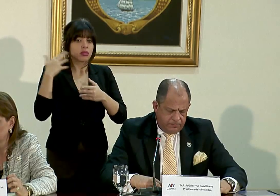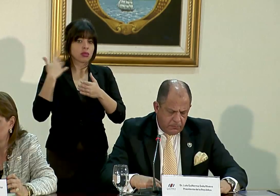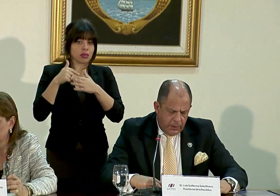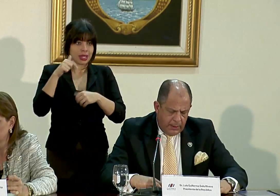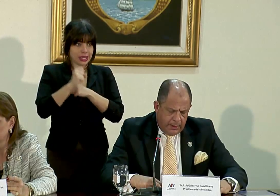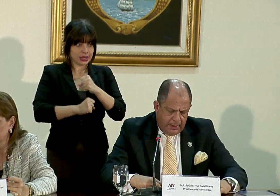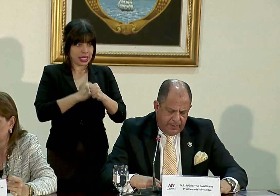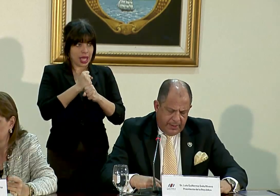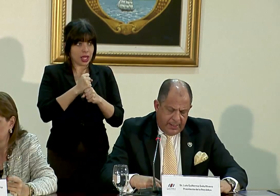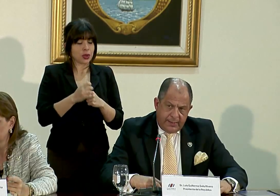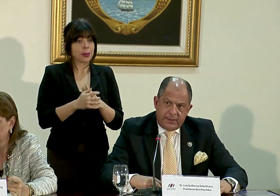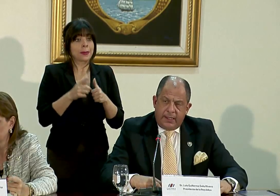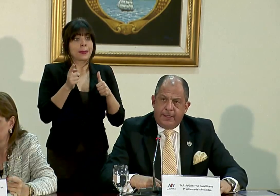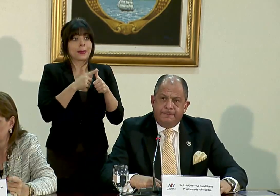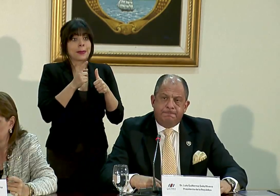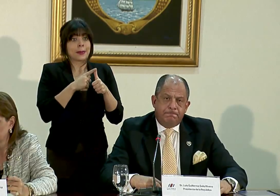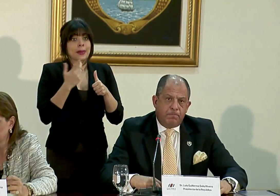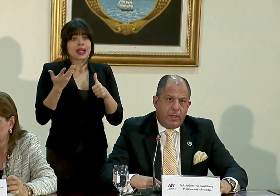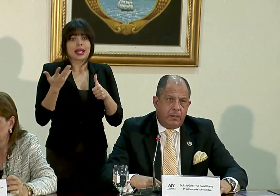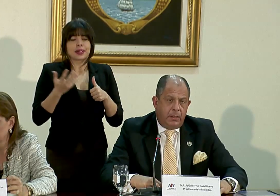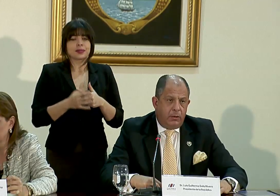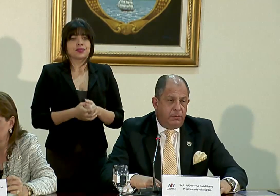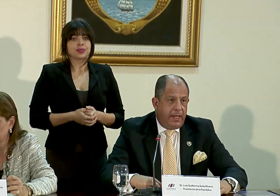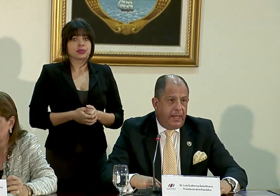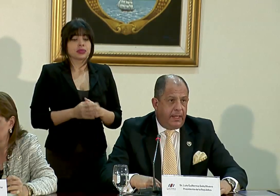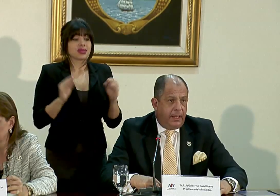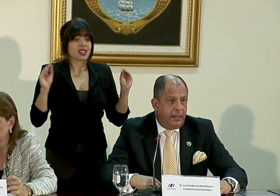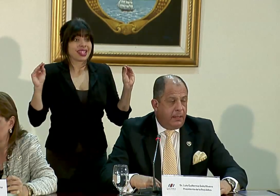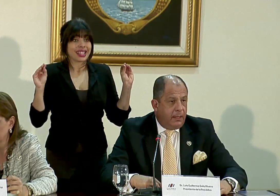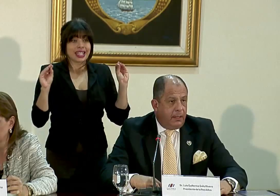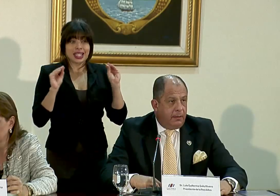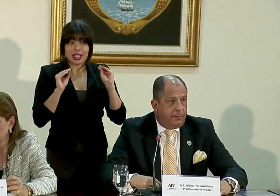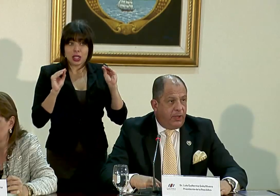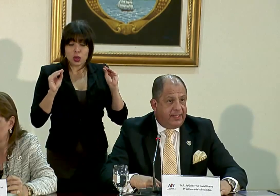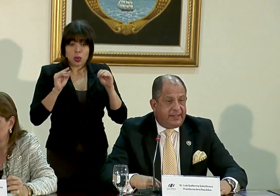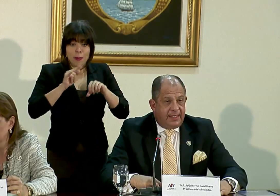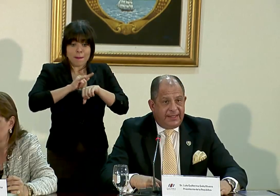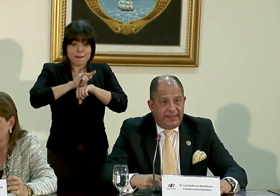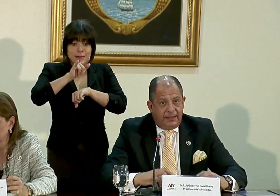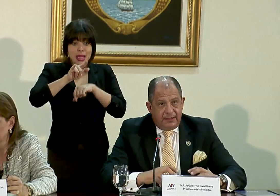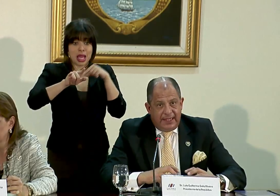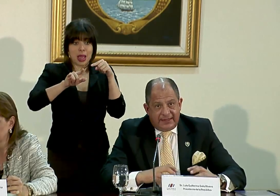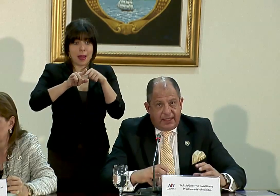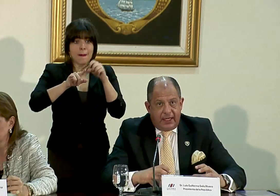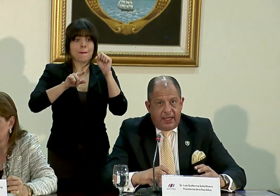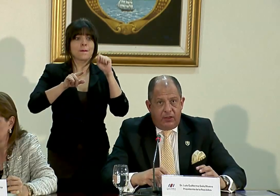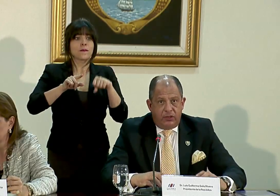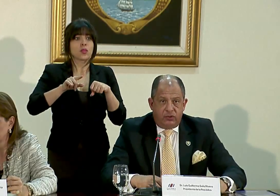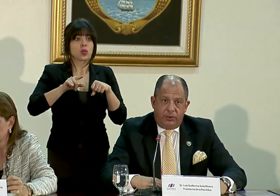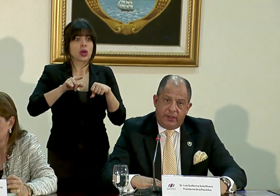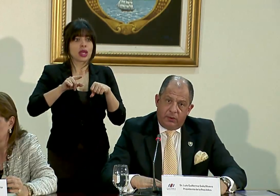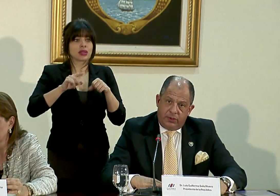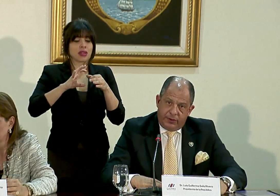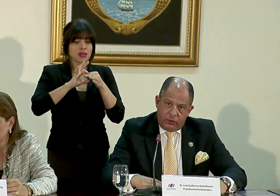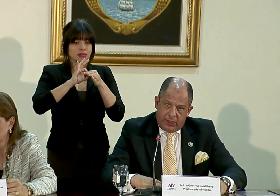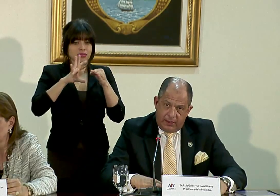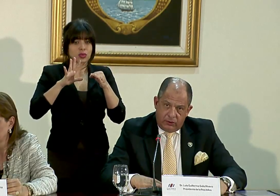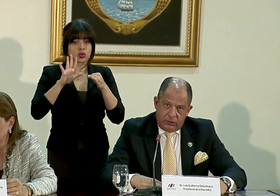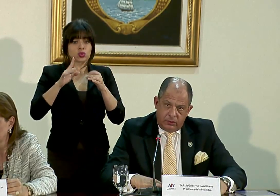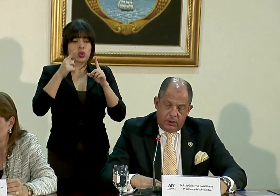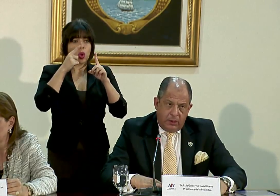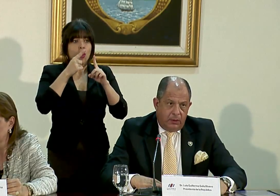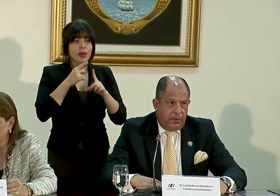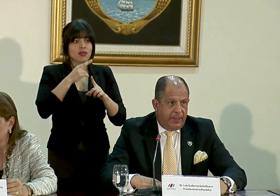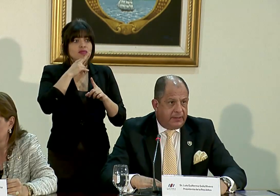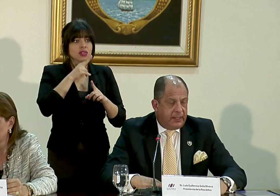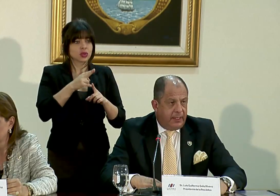último año. La primera es que ningún viaje puede ser desarraigado de sus objetivos y resultados.